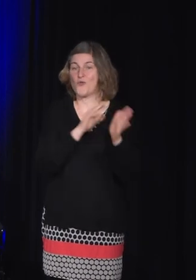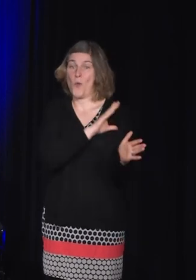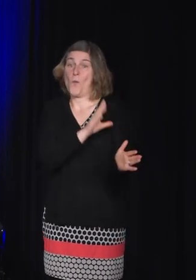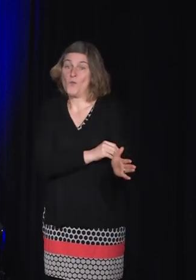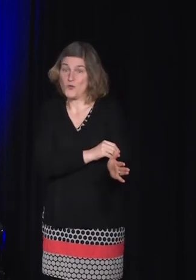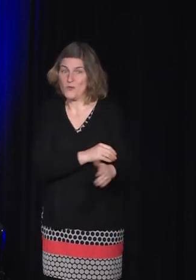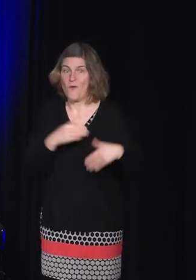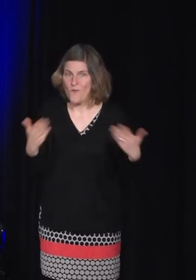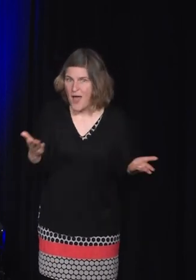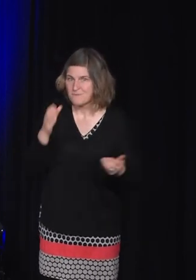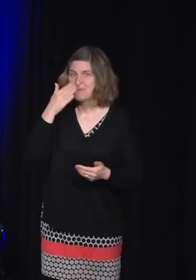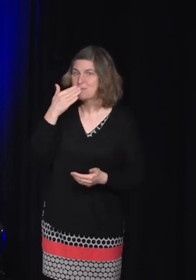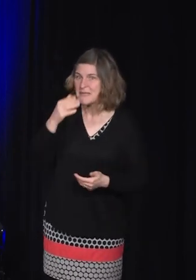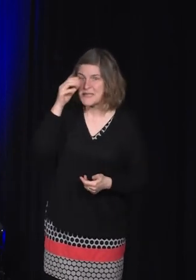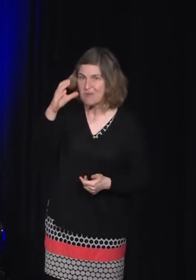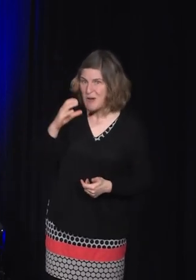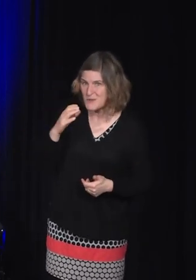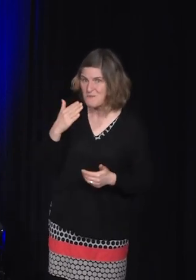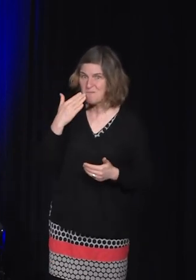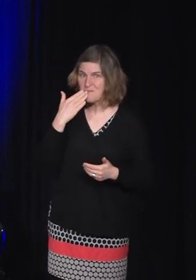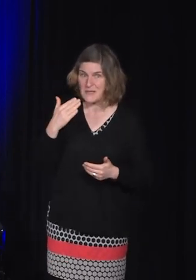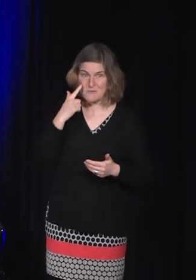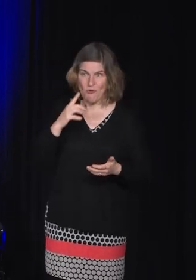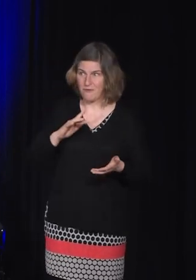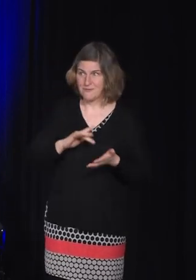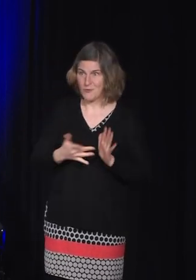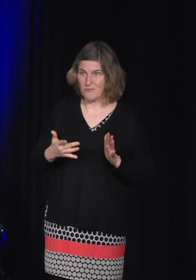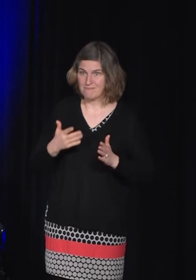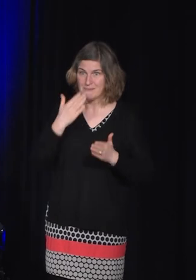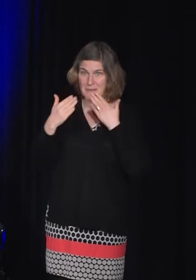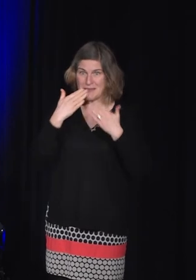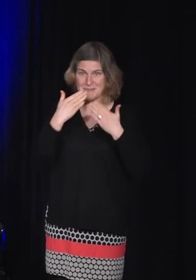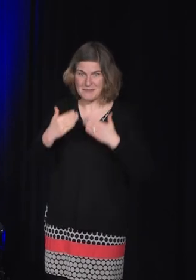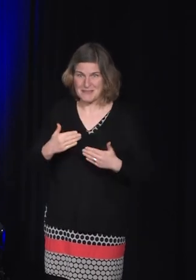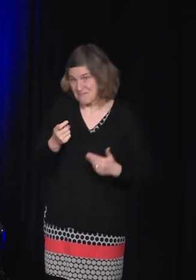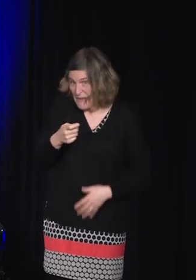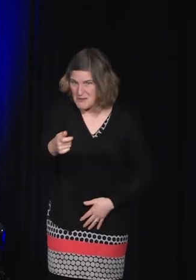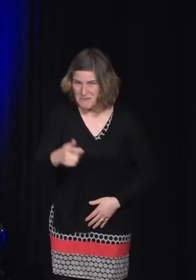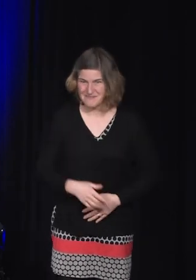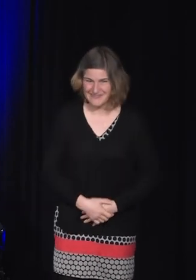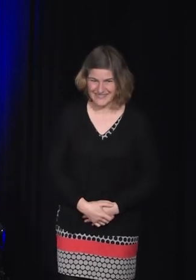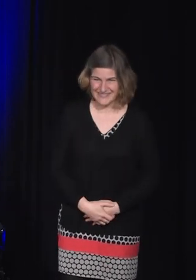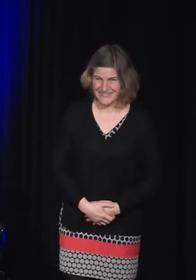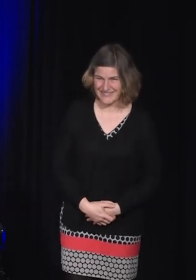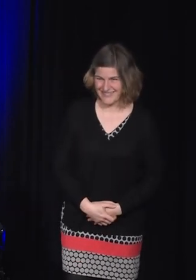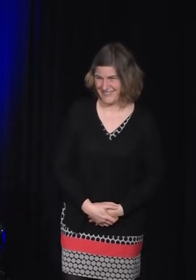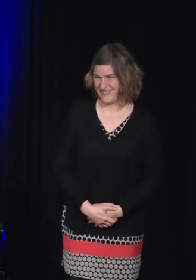Voilà, merci pour votre écoute, merci pour tout, et merci tout le monde, à bientôt.